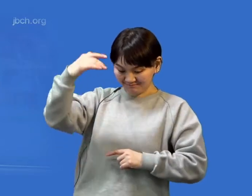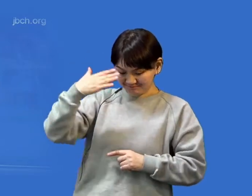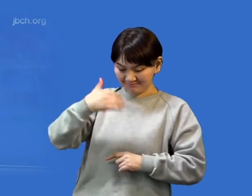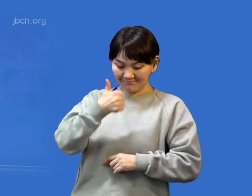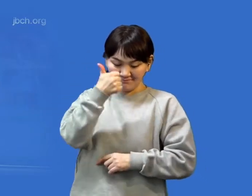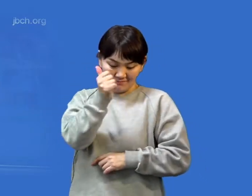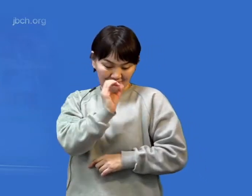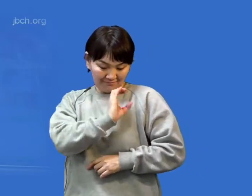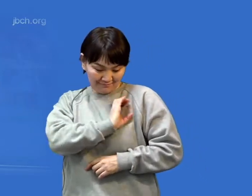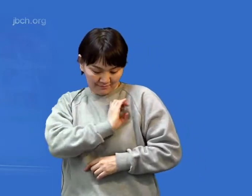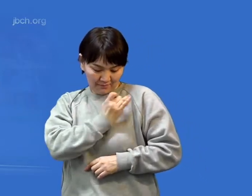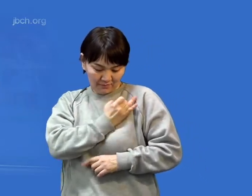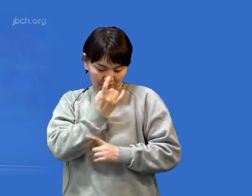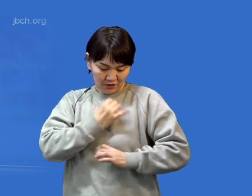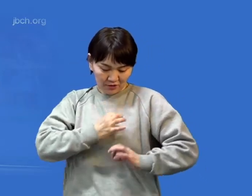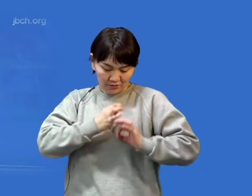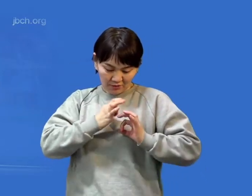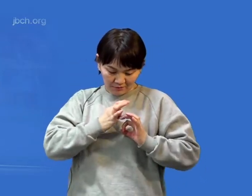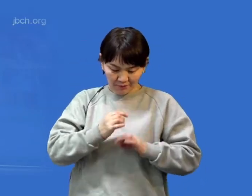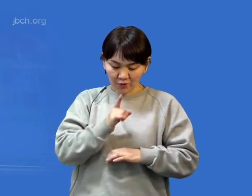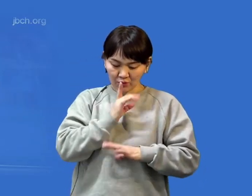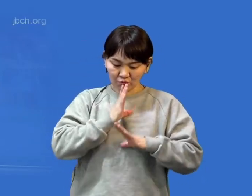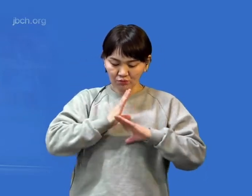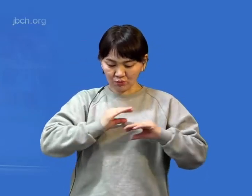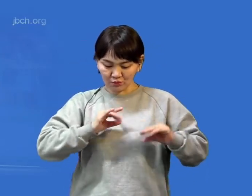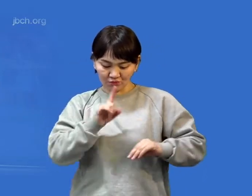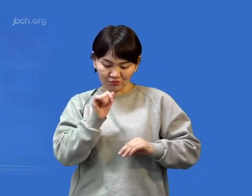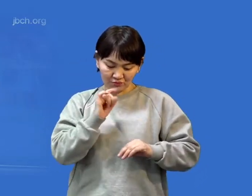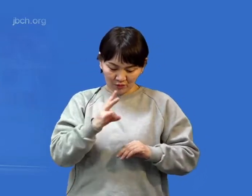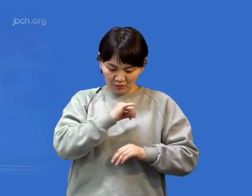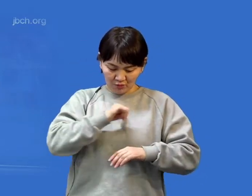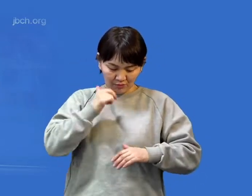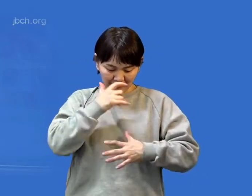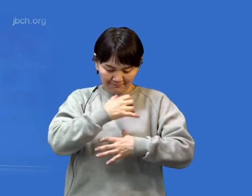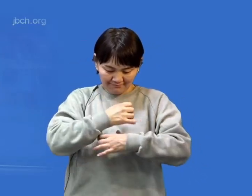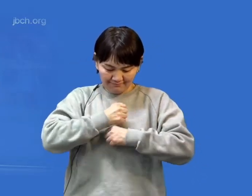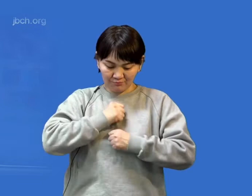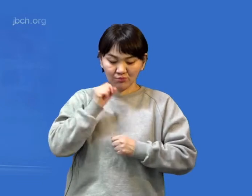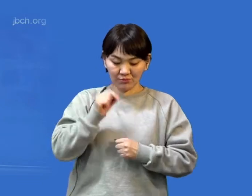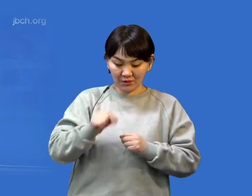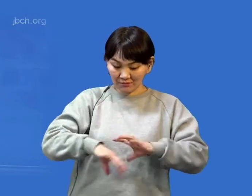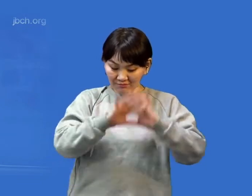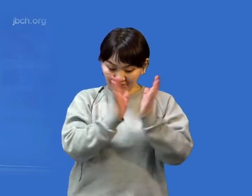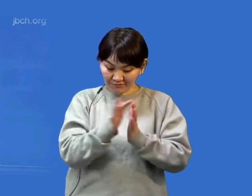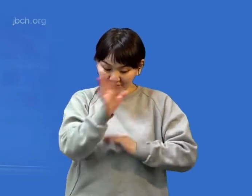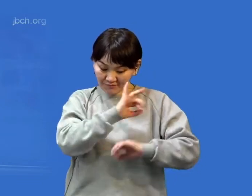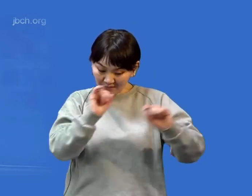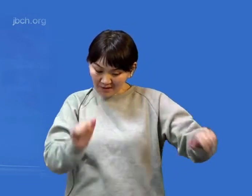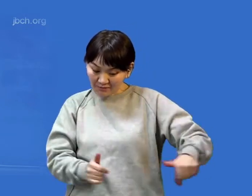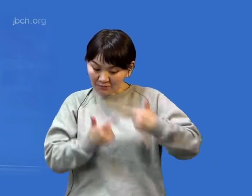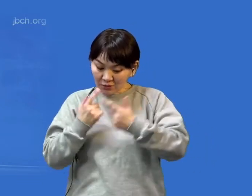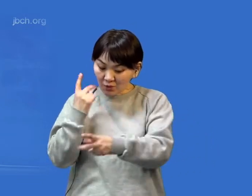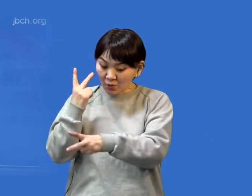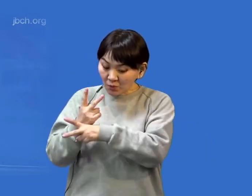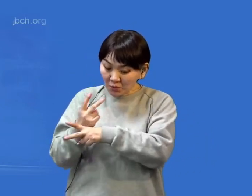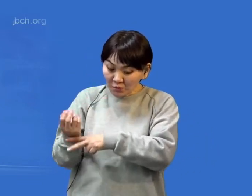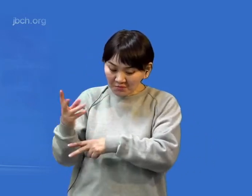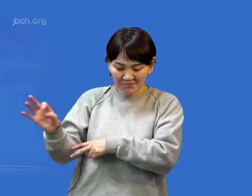сайн сэтгэл, итгэмж, дүлгүүн зан, өөрийгөө захиргуун юм. Эдгэрийн эсрэг хууль гэж